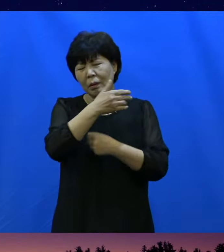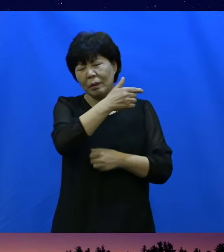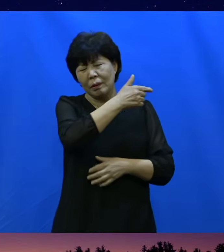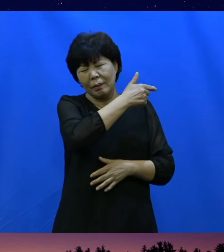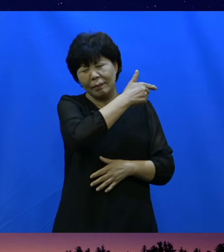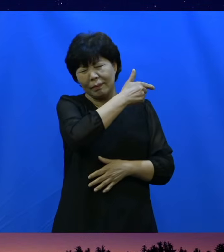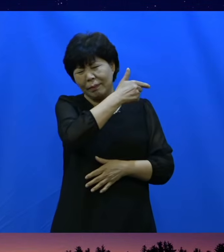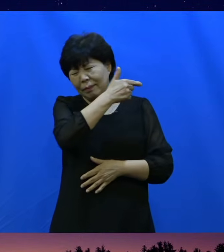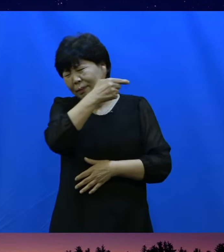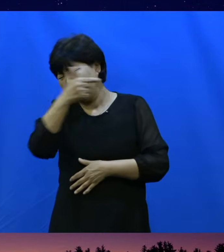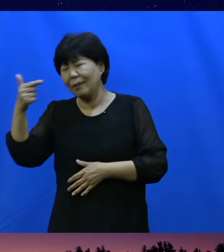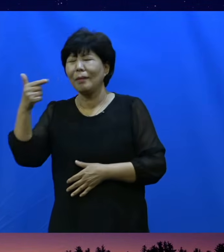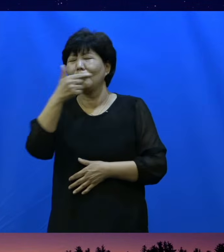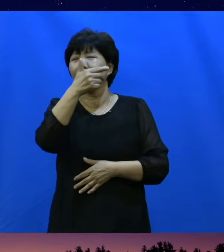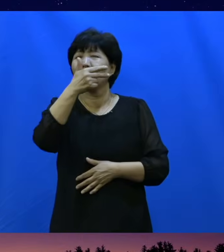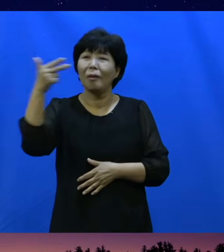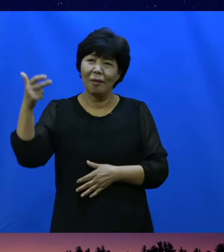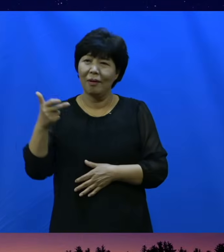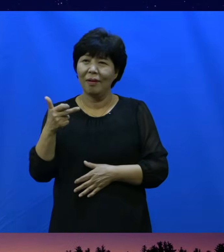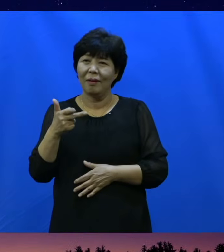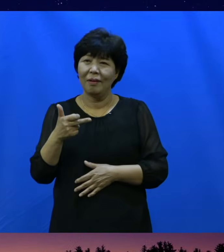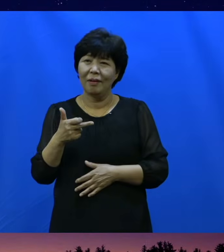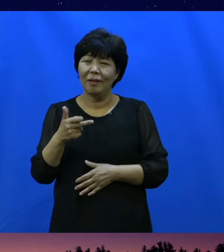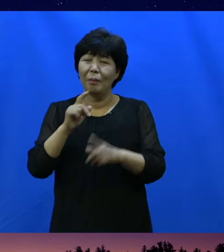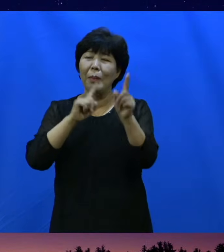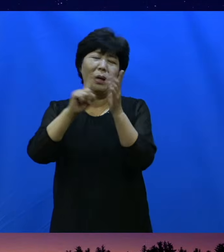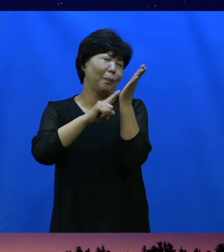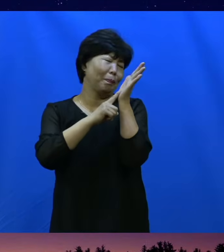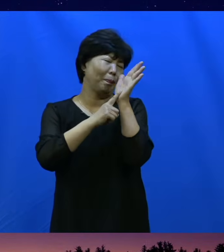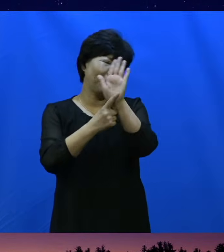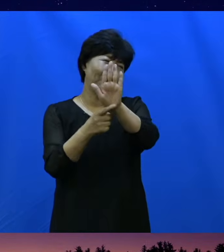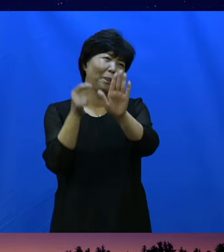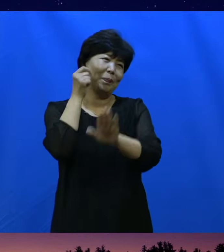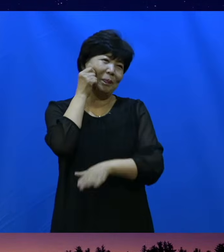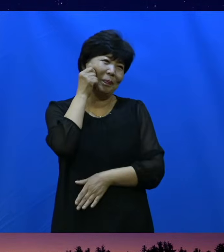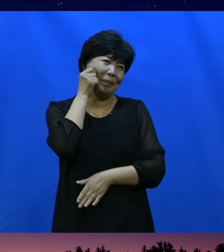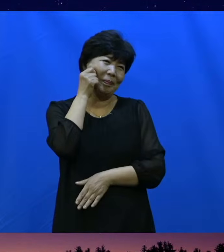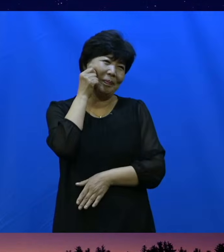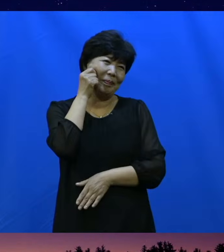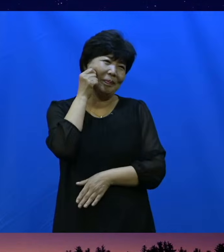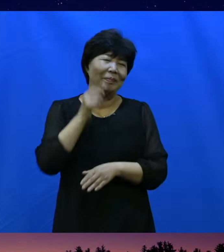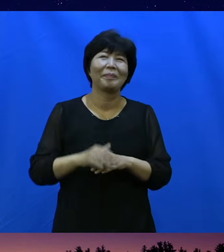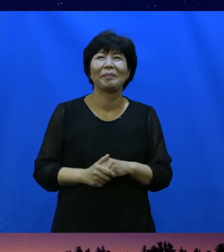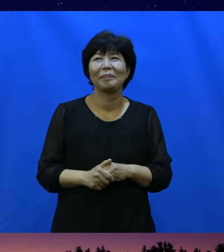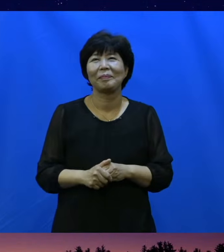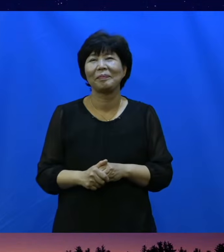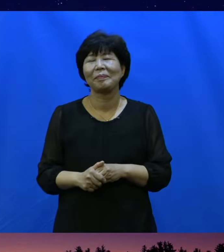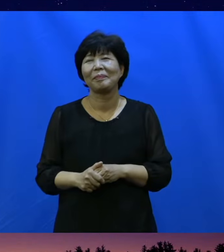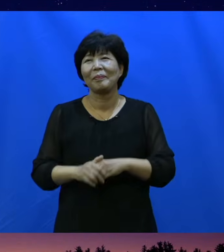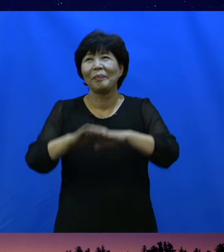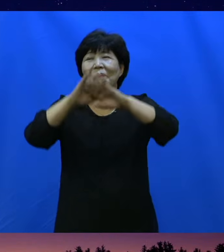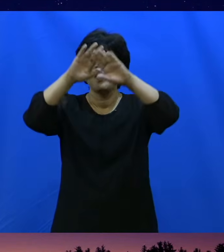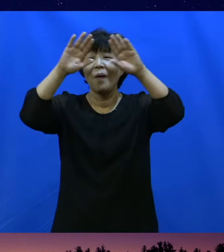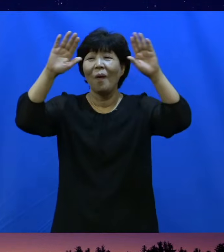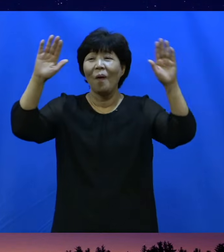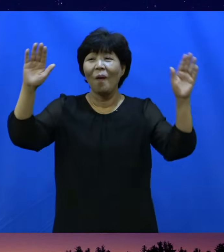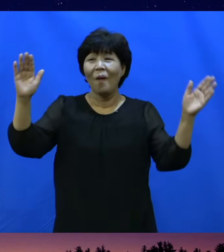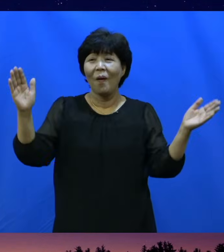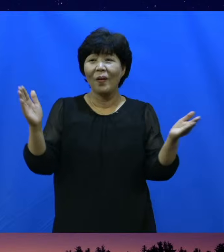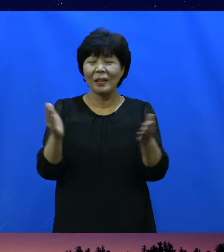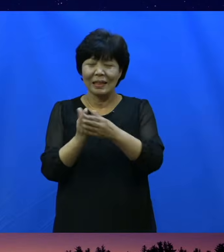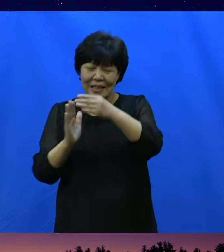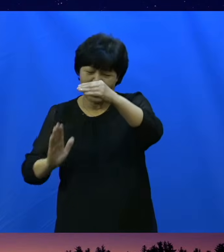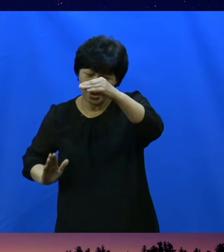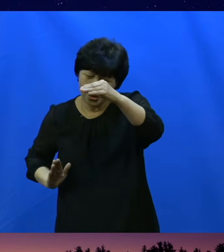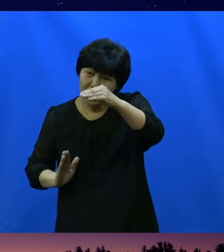바다에 풍덩 빠지면 헤어나올 길이 없어요. 우리 스스로도 헤어나올 길이 없어요. 모든 걸 초월하는